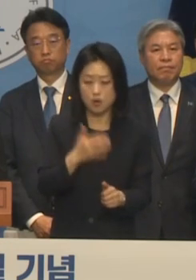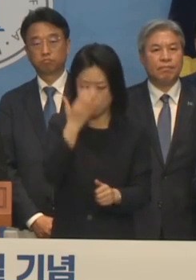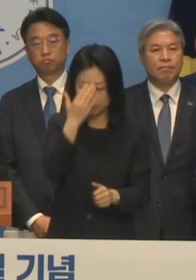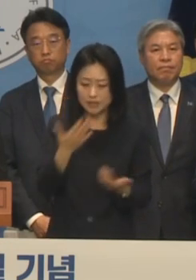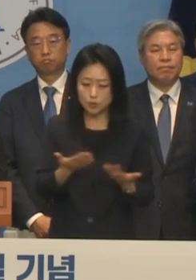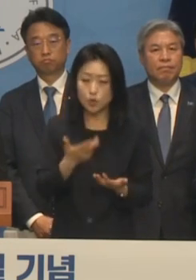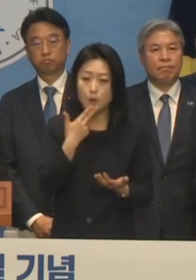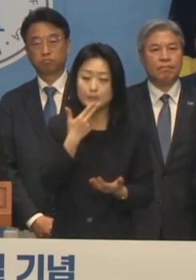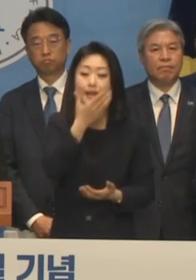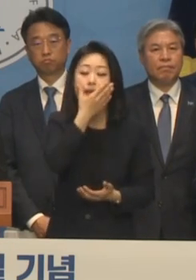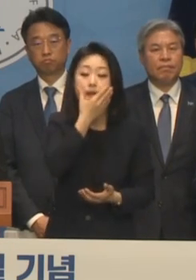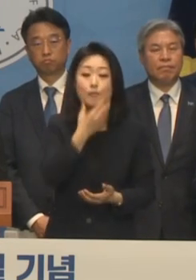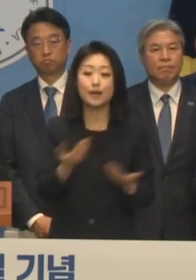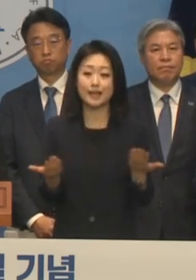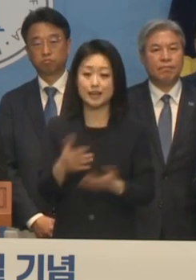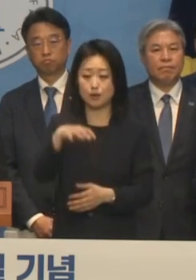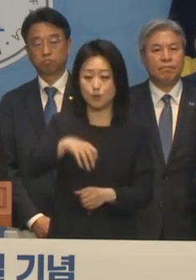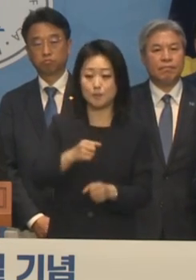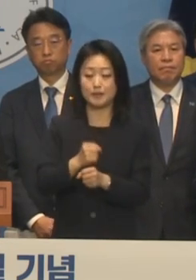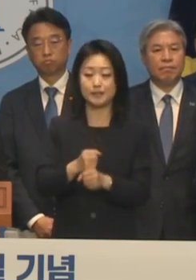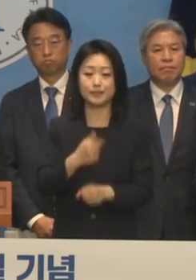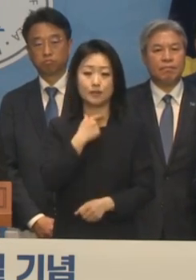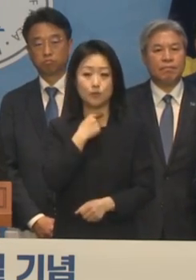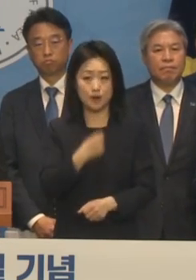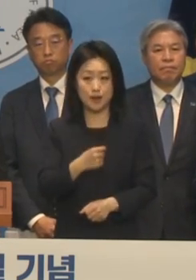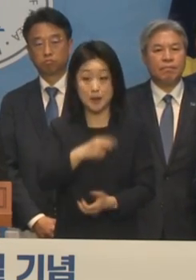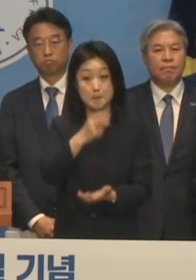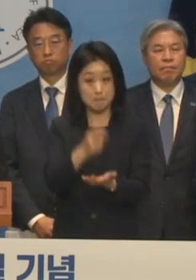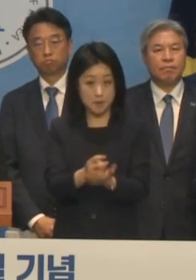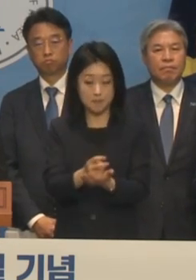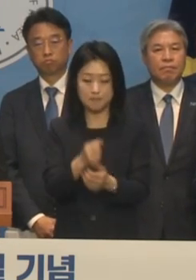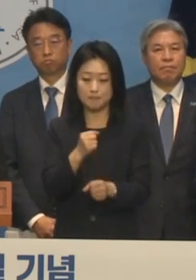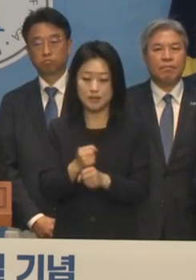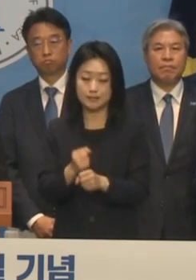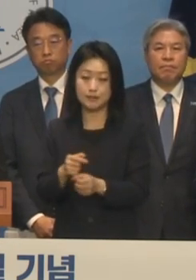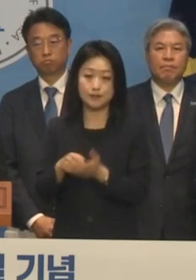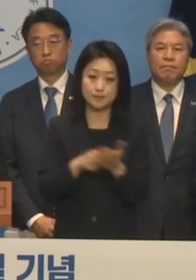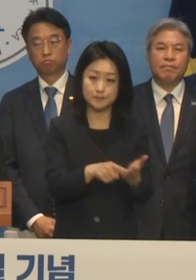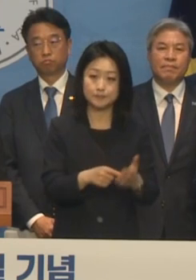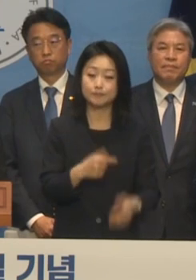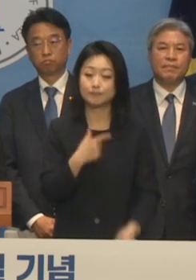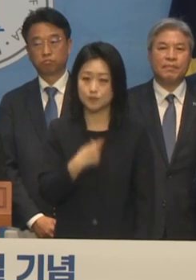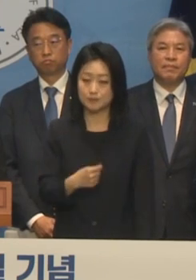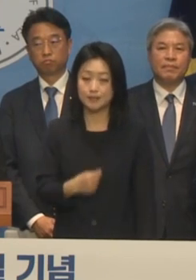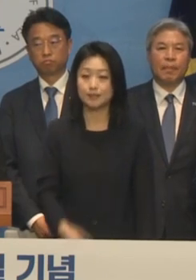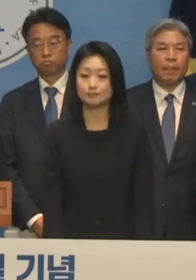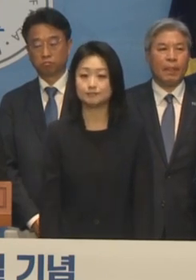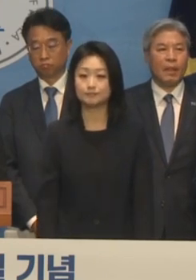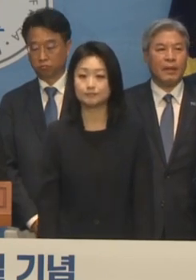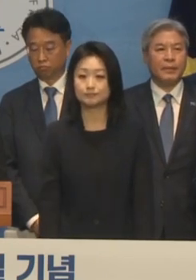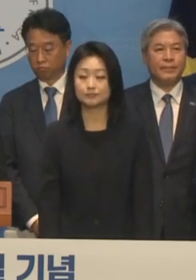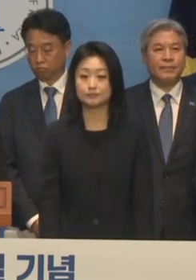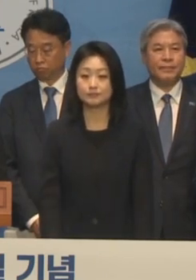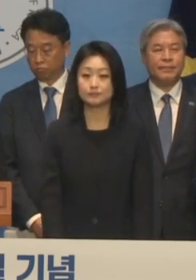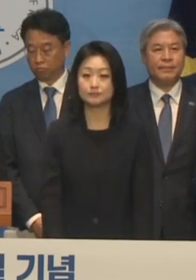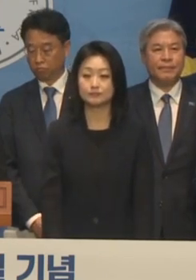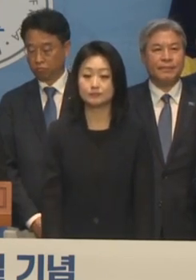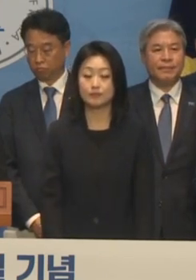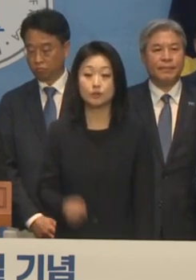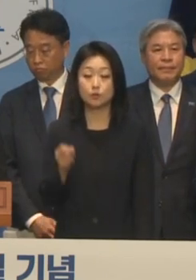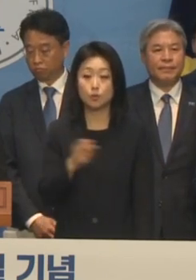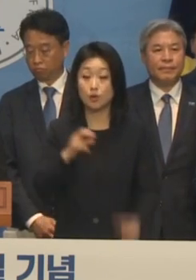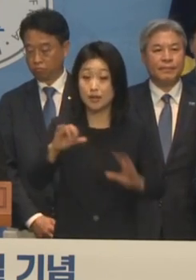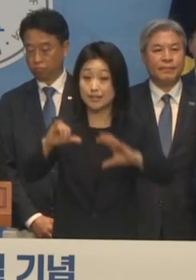없는 행복한 일터를 만들기 위한 법 제도 개선에도 적극 나서겠습니다. 더불어